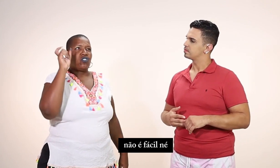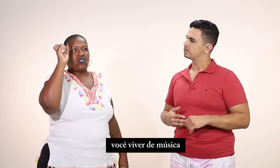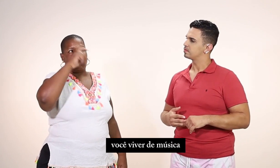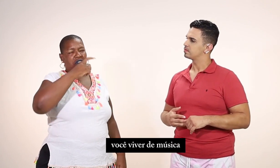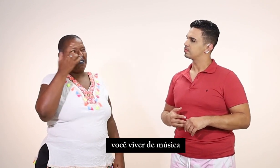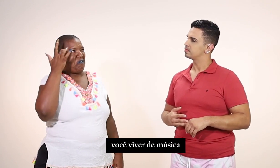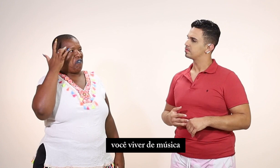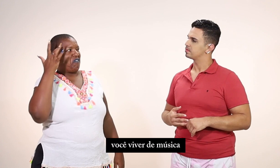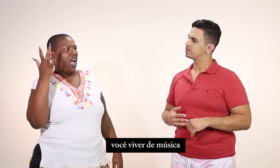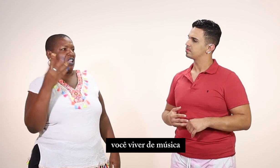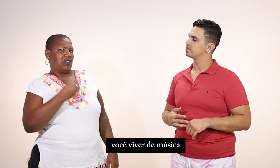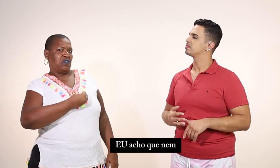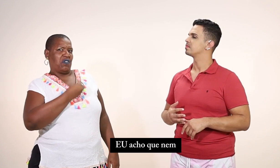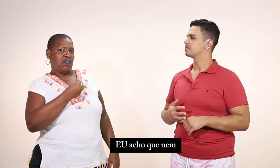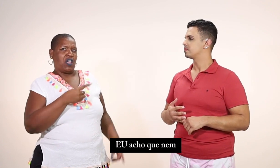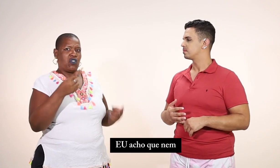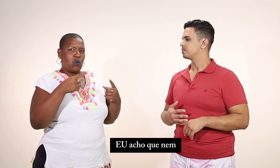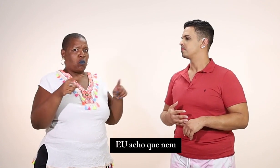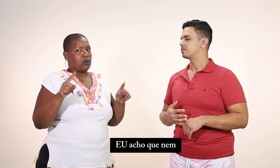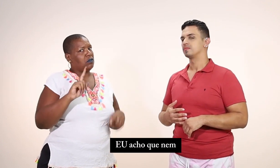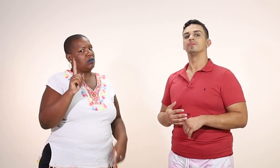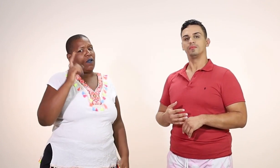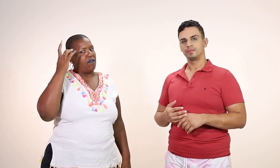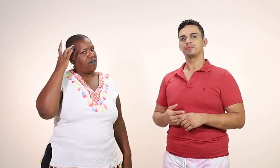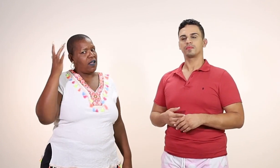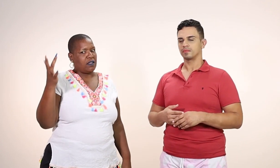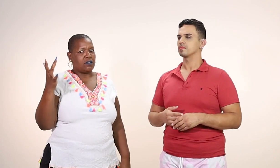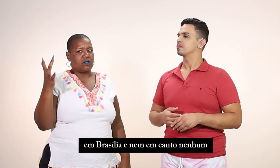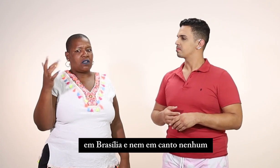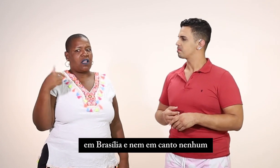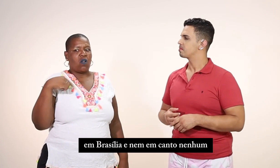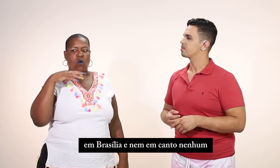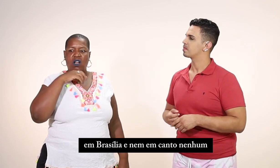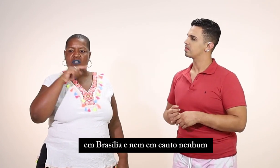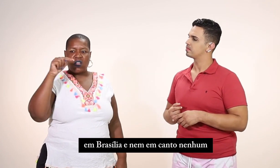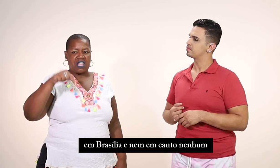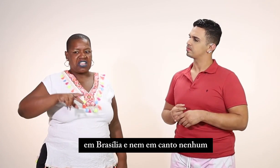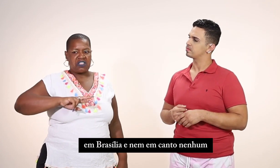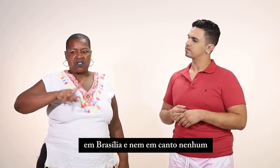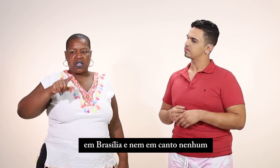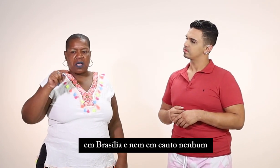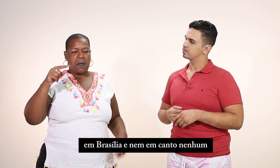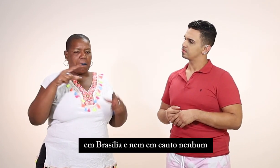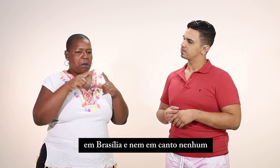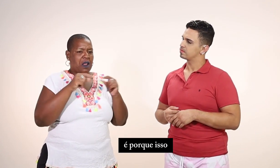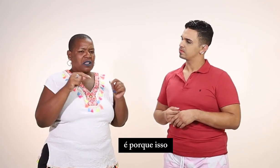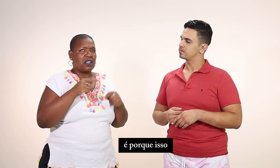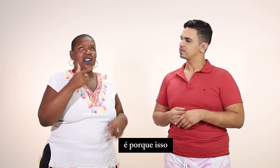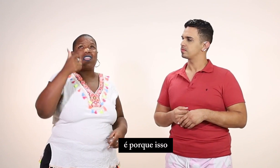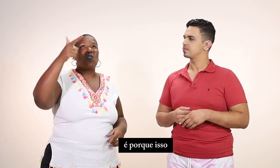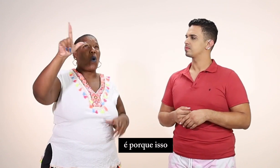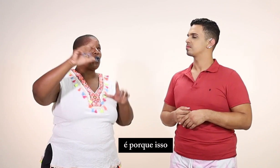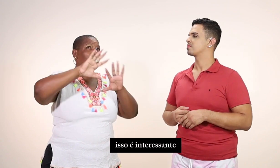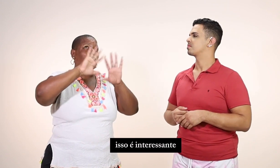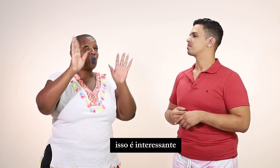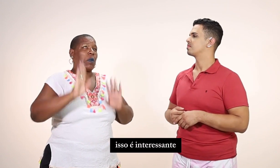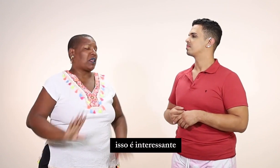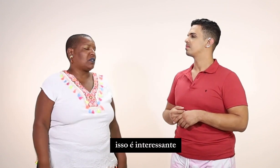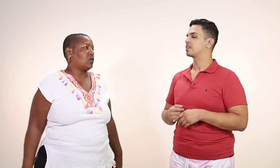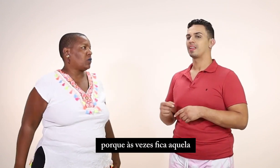você viver de música. Eu acho que nem em Brasília e nem em canto nenhum. É porque isso é interessante porque